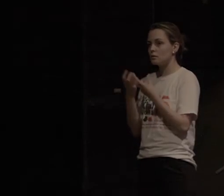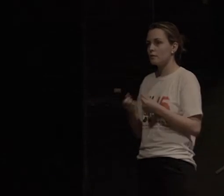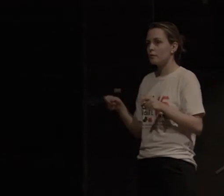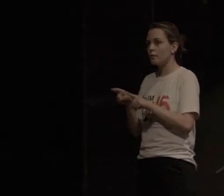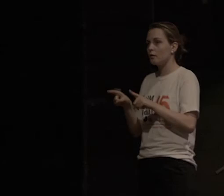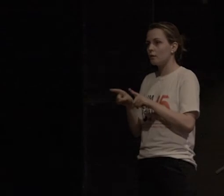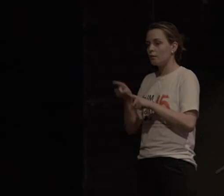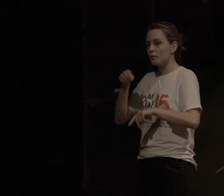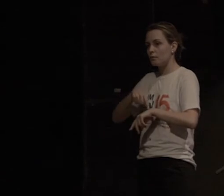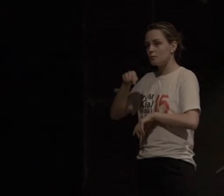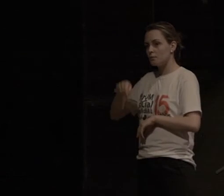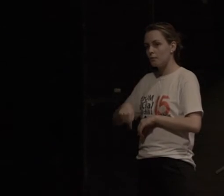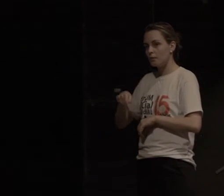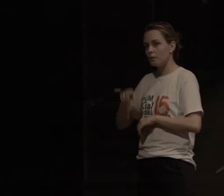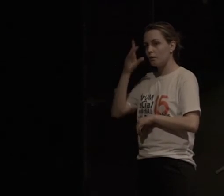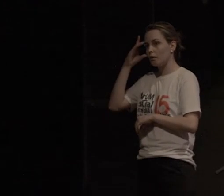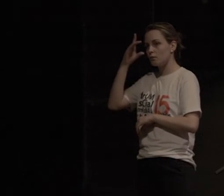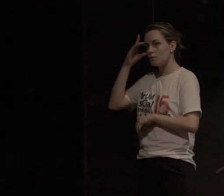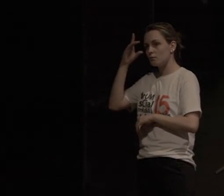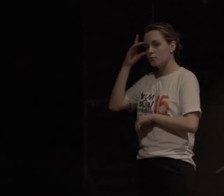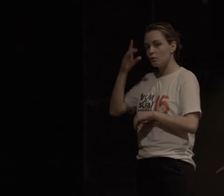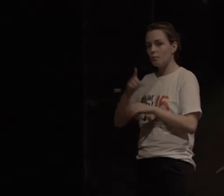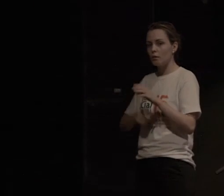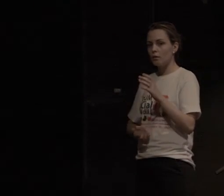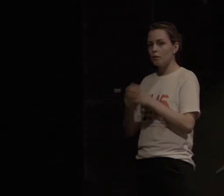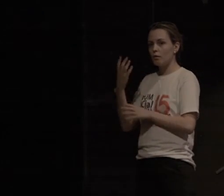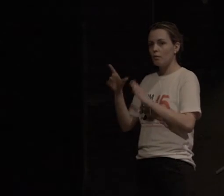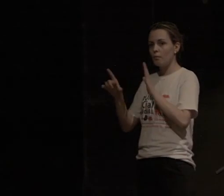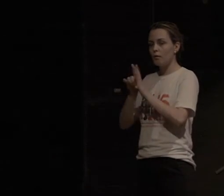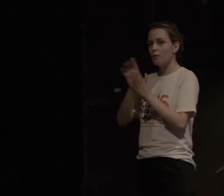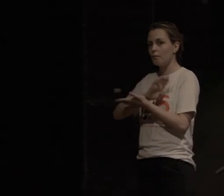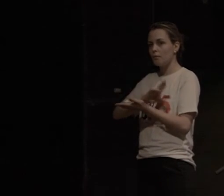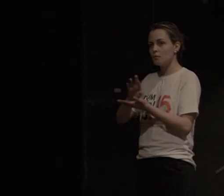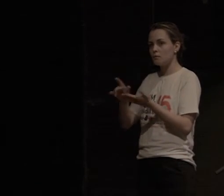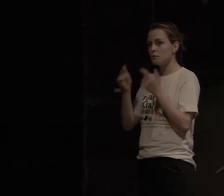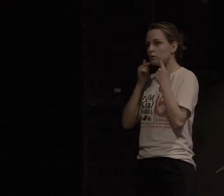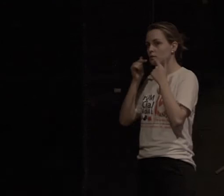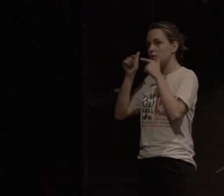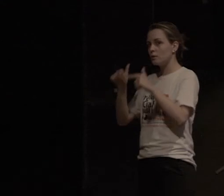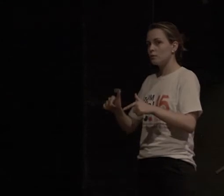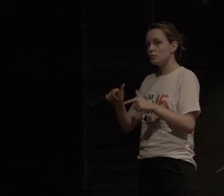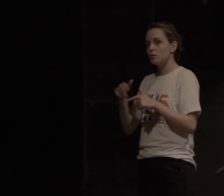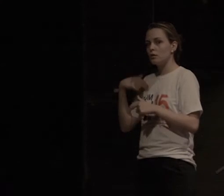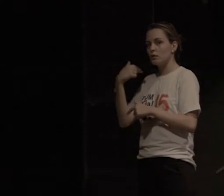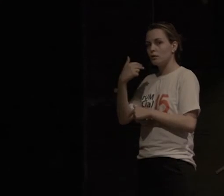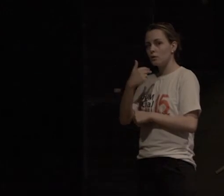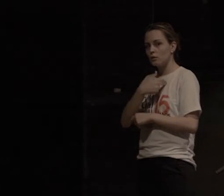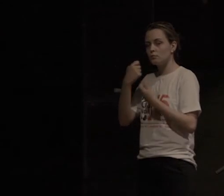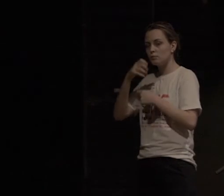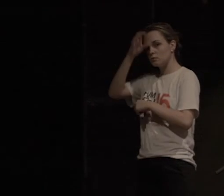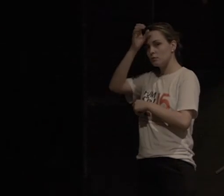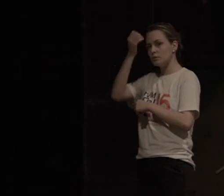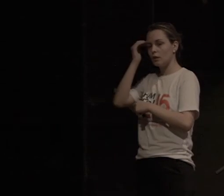também, neste momento, o presidente Dilma vetou uma lei pela diversidade linguística que, em nosso entender, deve ser repudiado